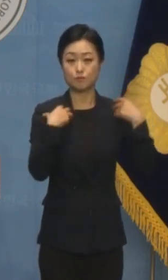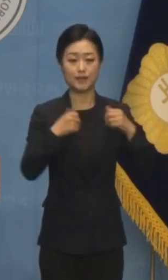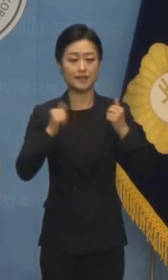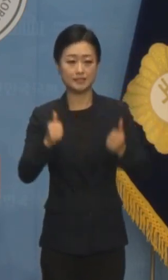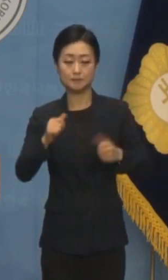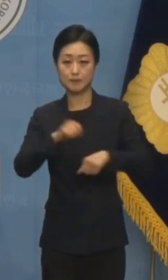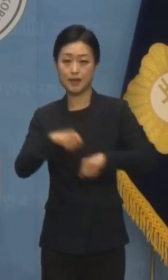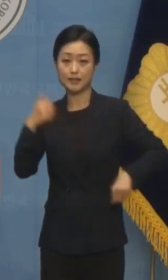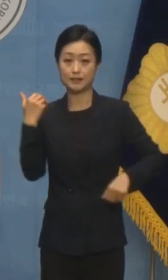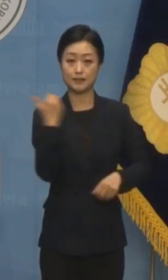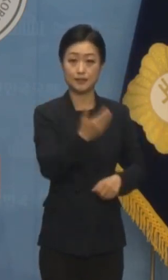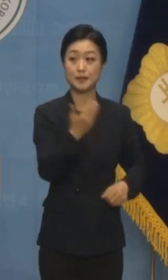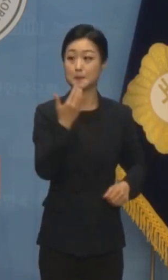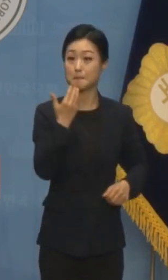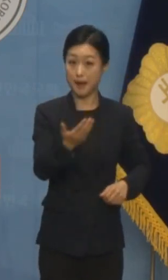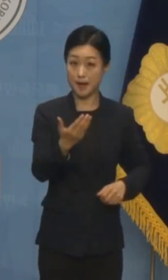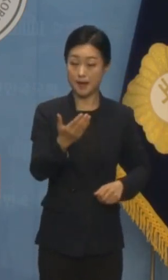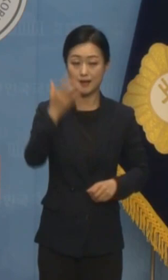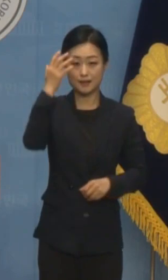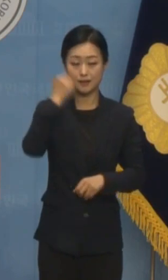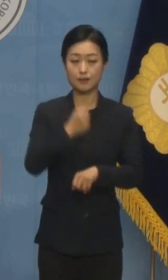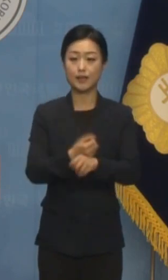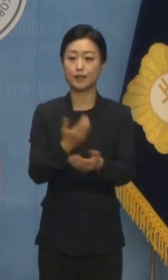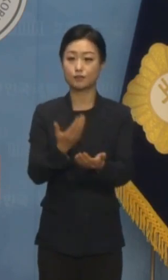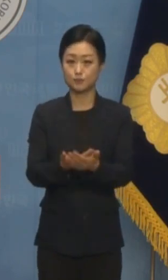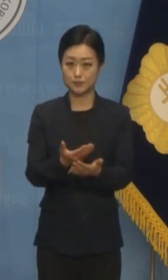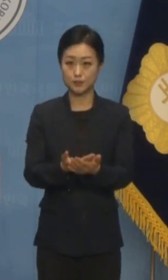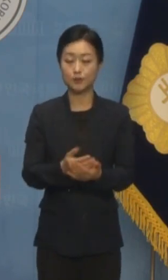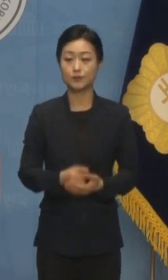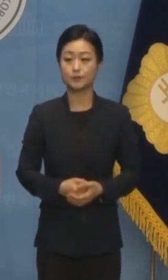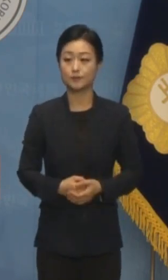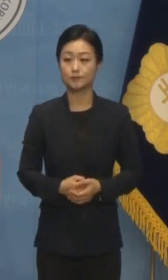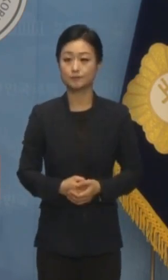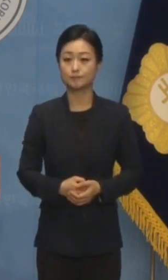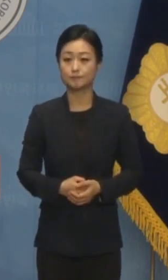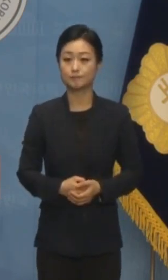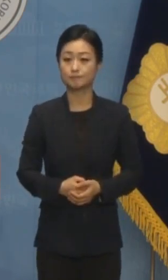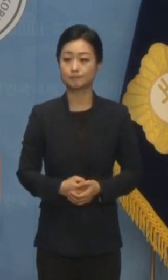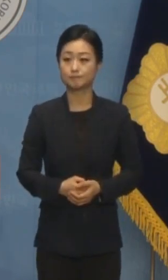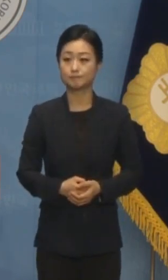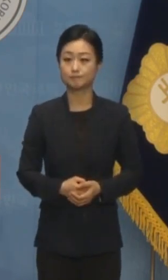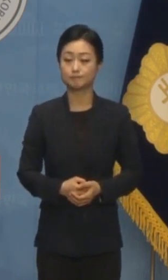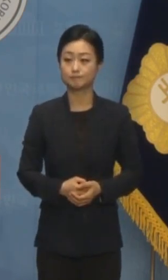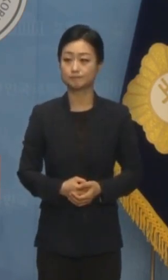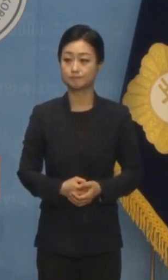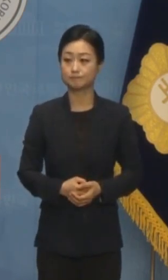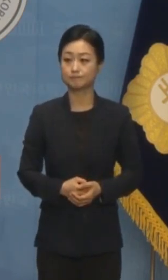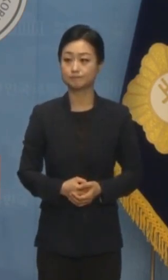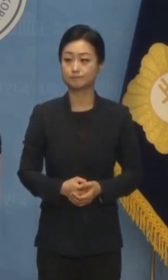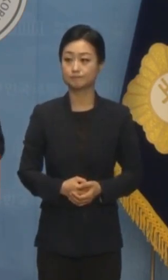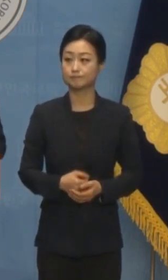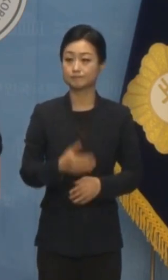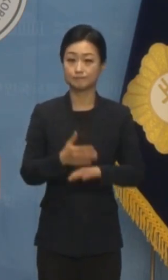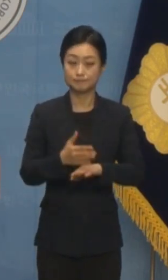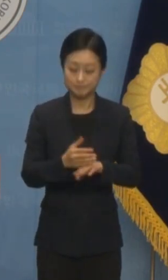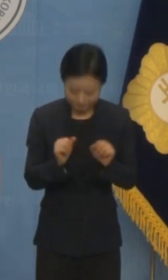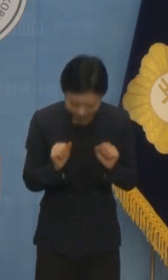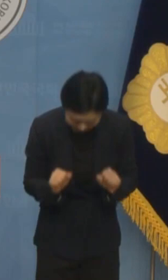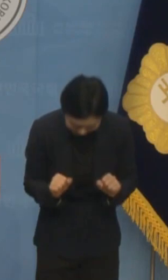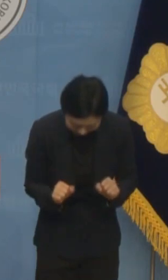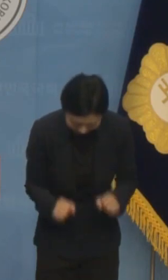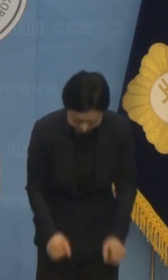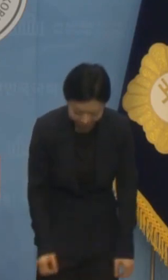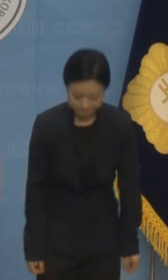심판을 재촉한다는 것을 명심하기 바랍니다. 감사합니다.